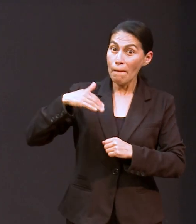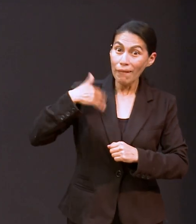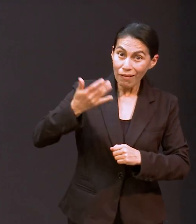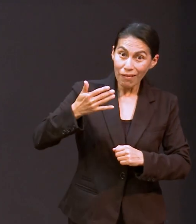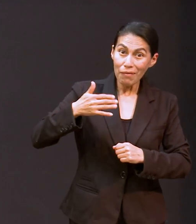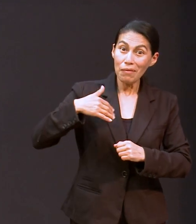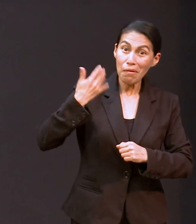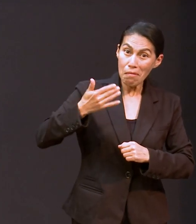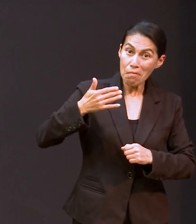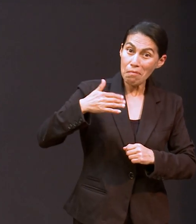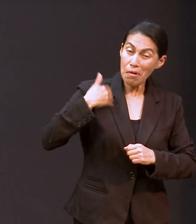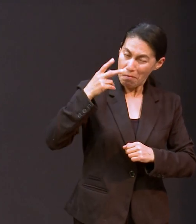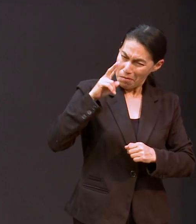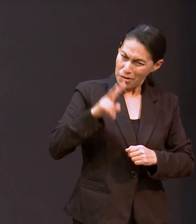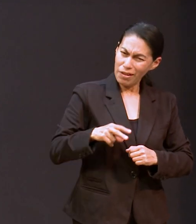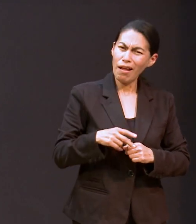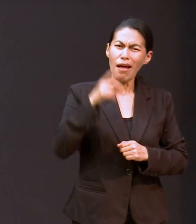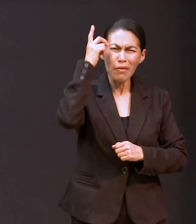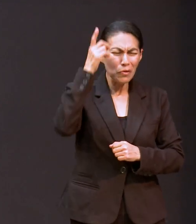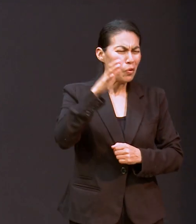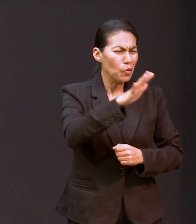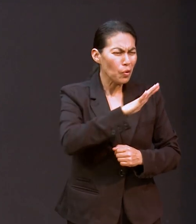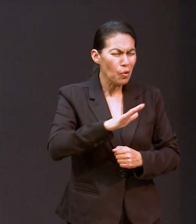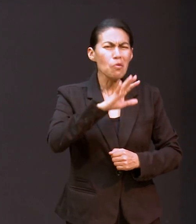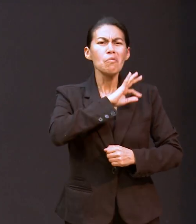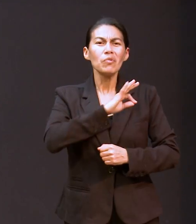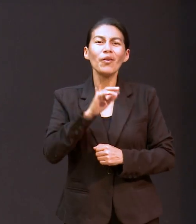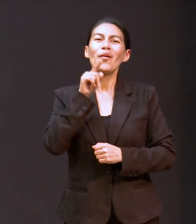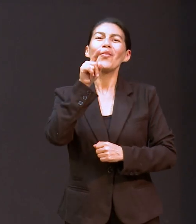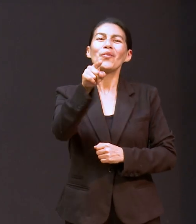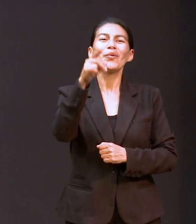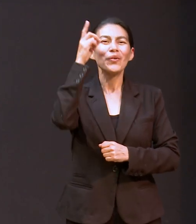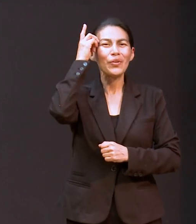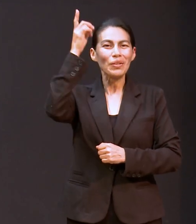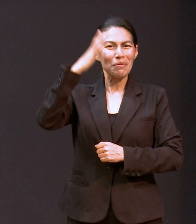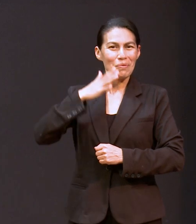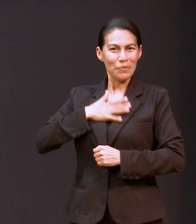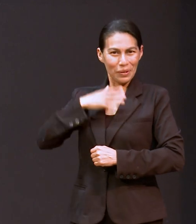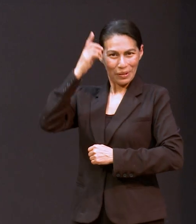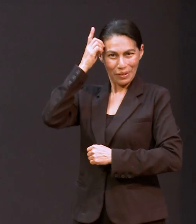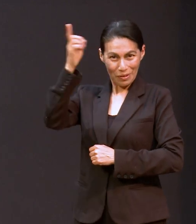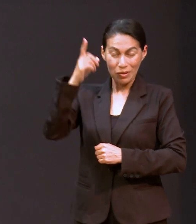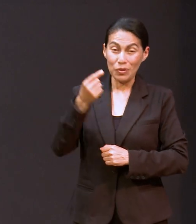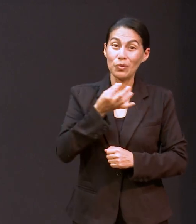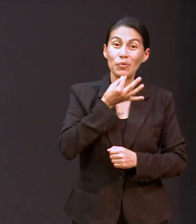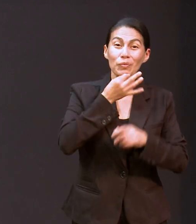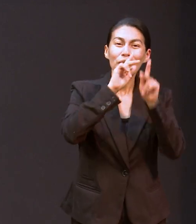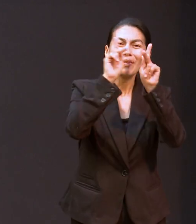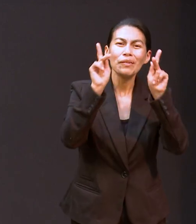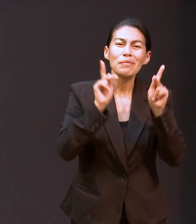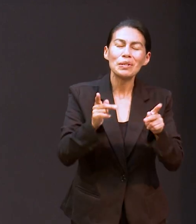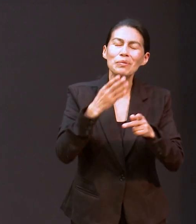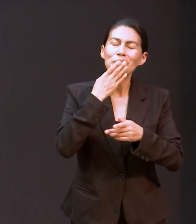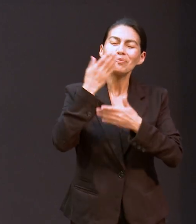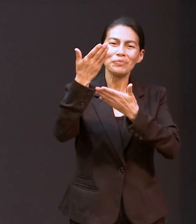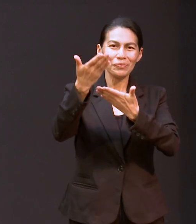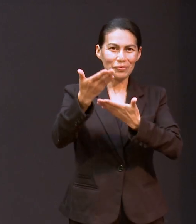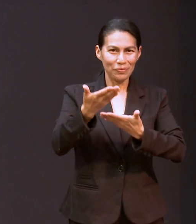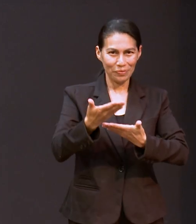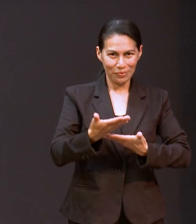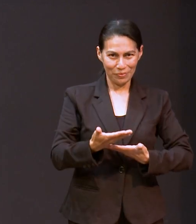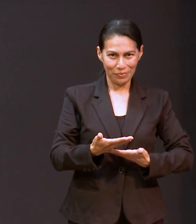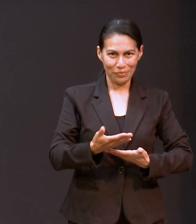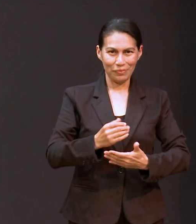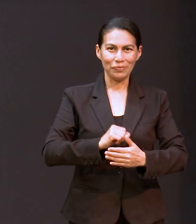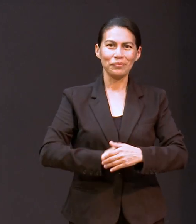el Dios de Lo imposible es tu Dios mi Dios Bienvenidos a un momento